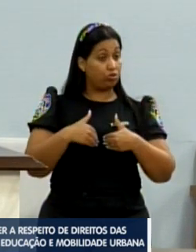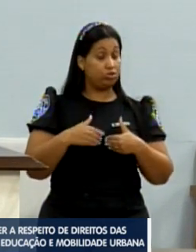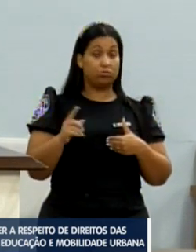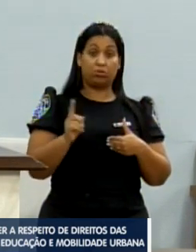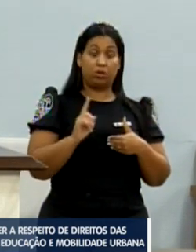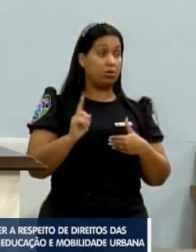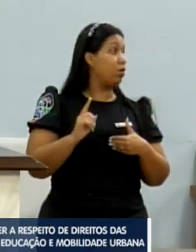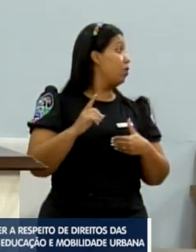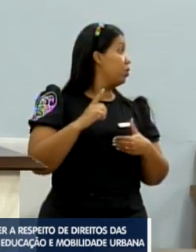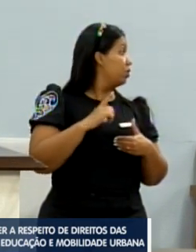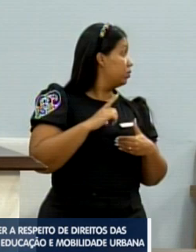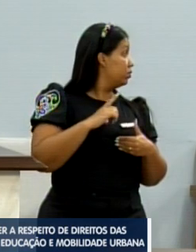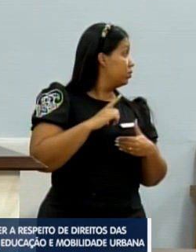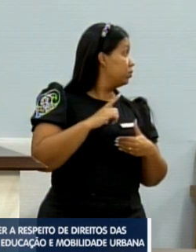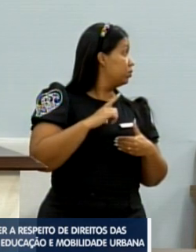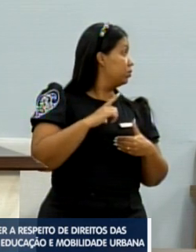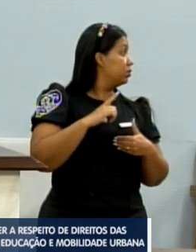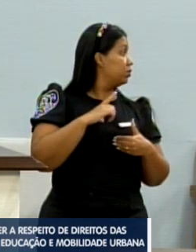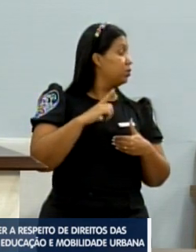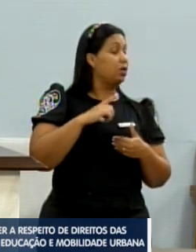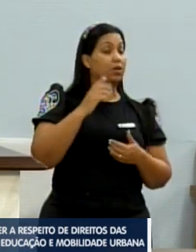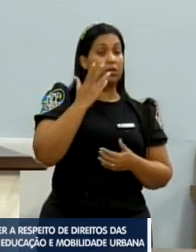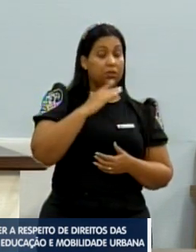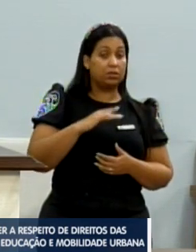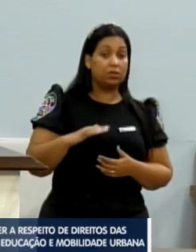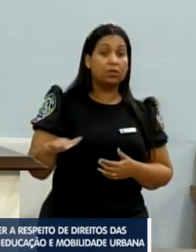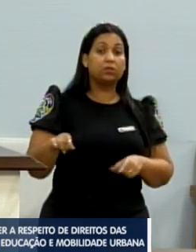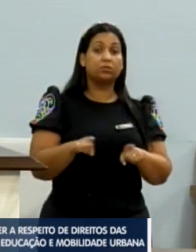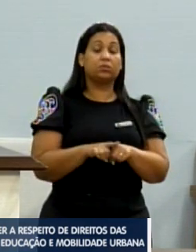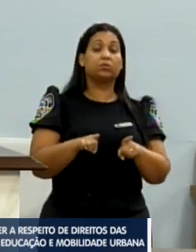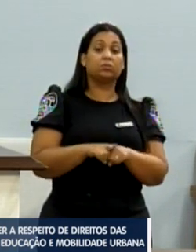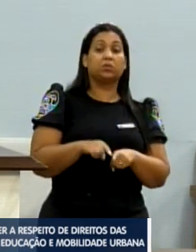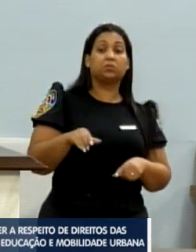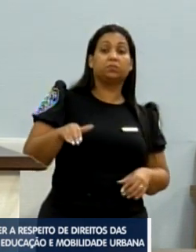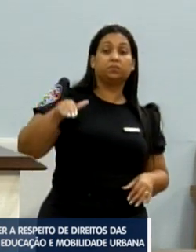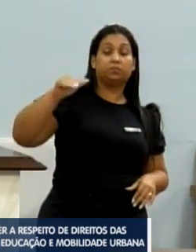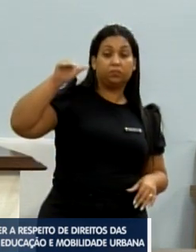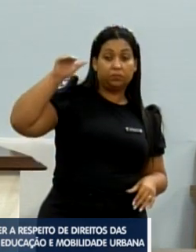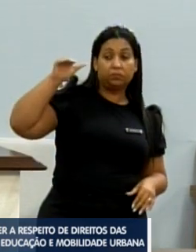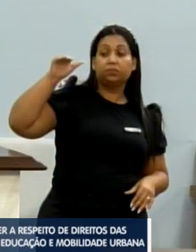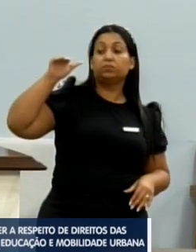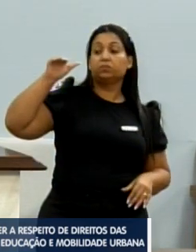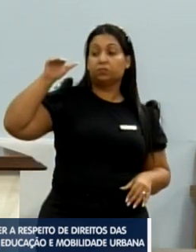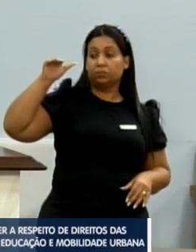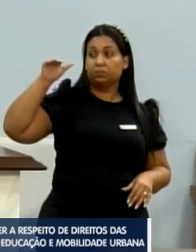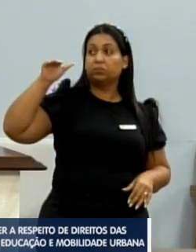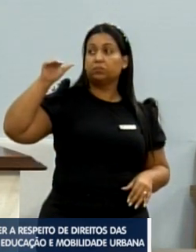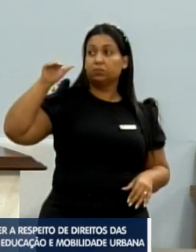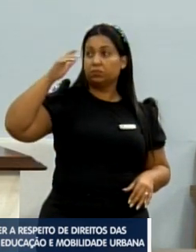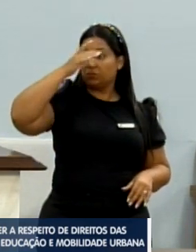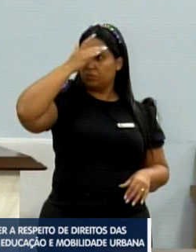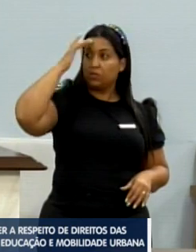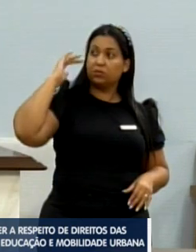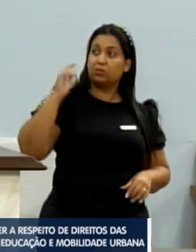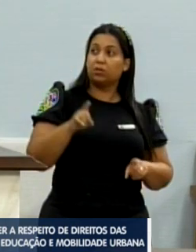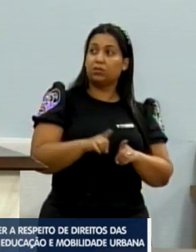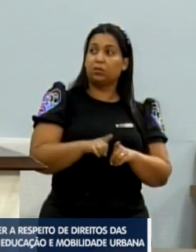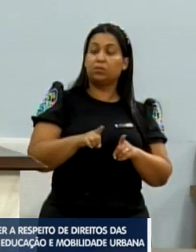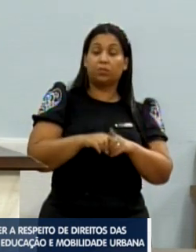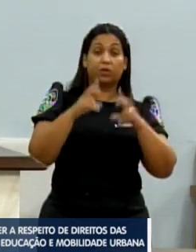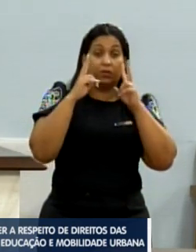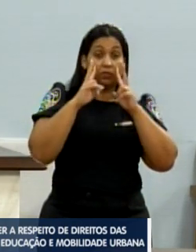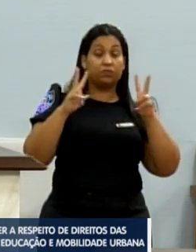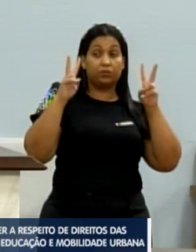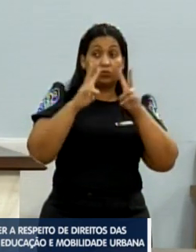Existem os cadeirantes, existem as crianças e adultos com paralisia cerebral, existem as pessoas com deficiência